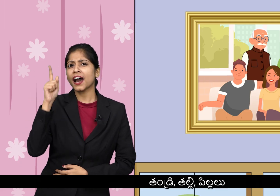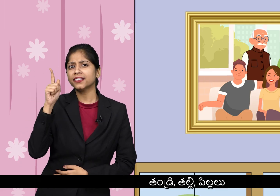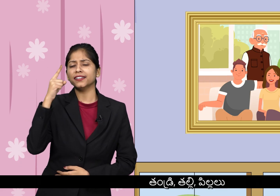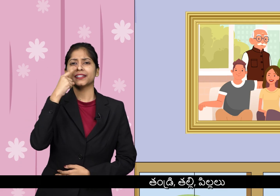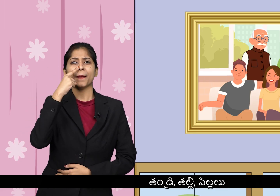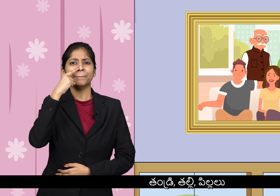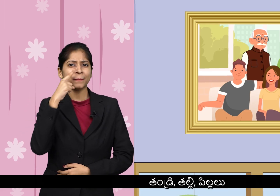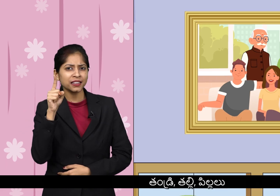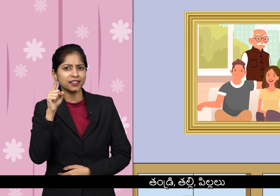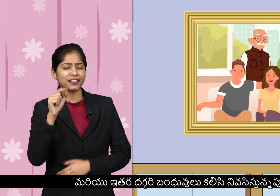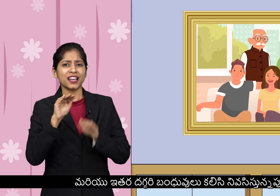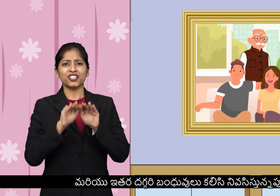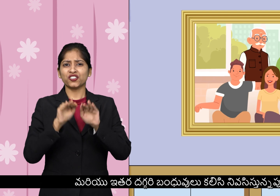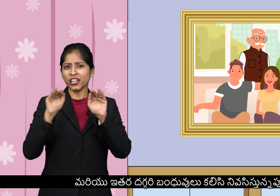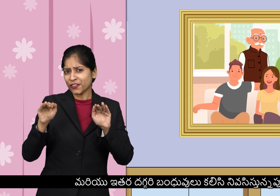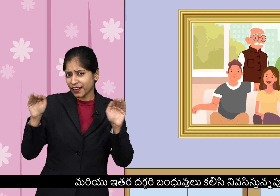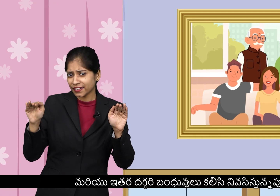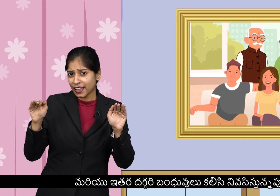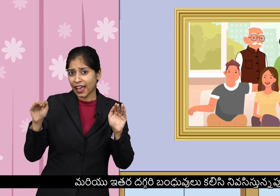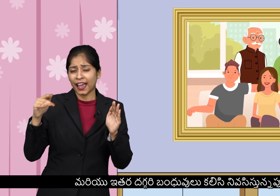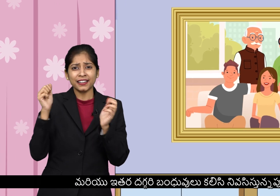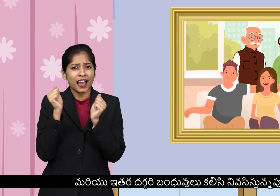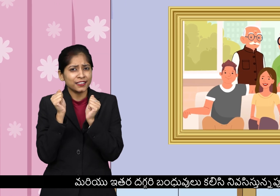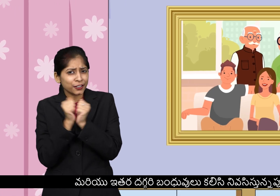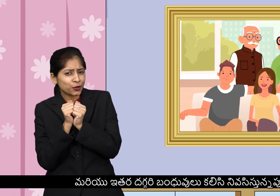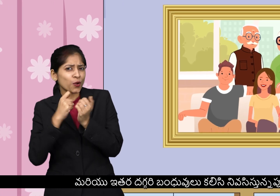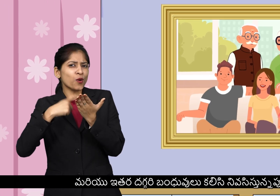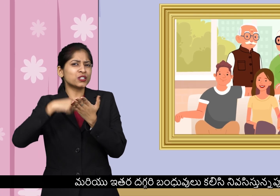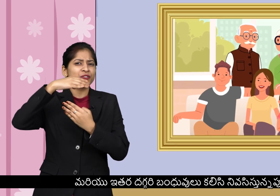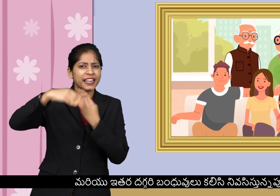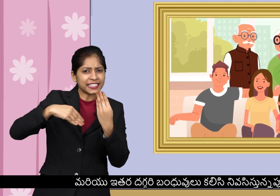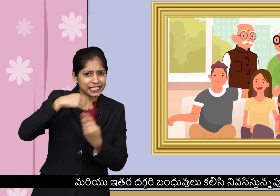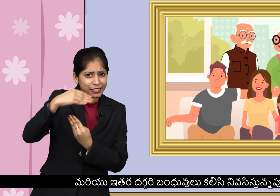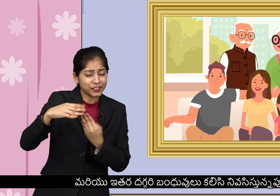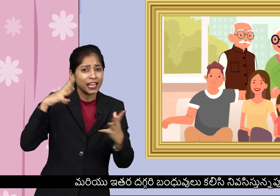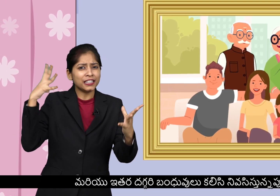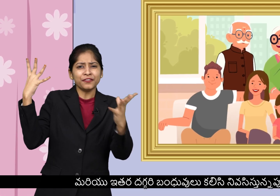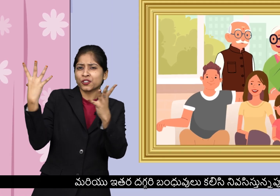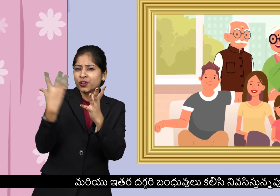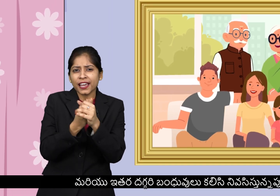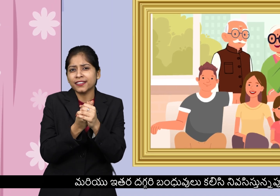తండ్రి, తల్లి, పిల్లలు మరియు ఇతర దగ్గర బంధువులు కలిసి నివసిస్తున్నప్పుడు